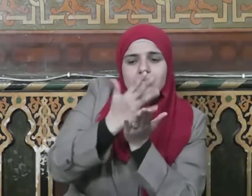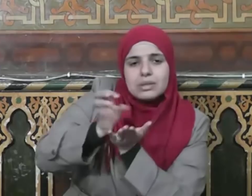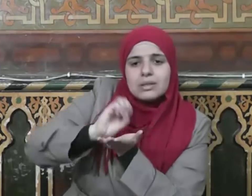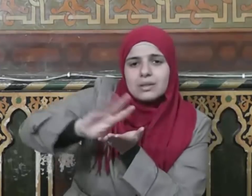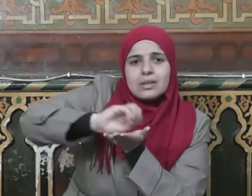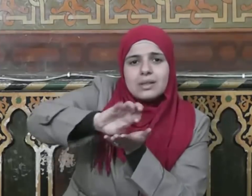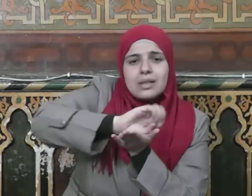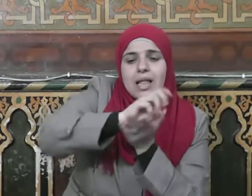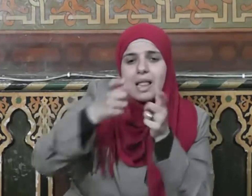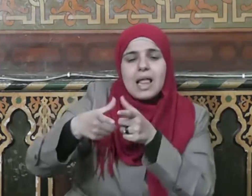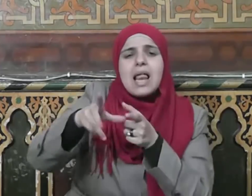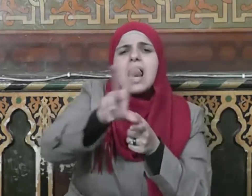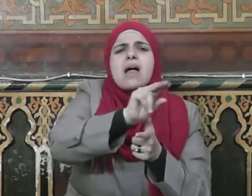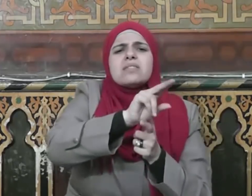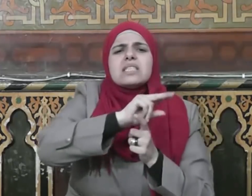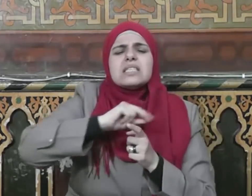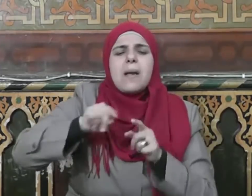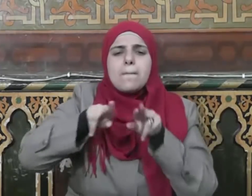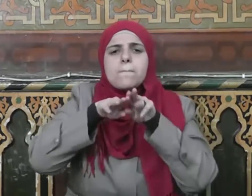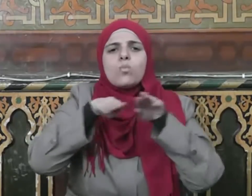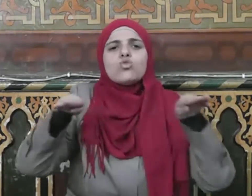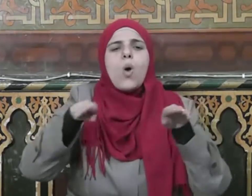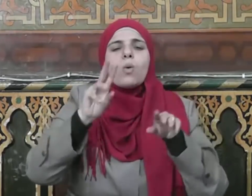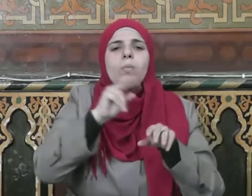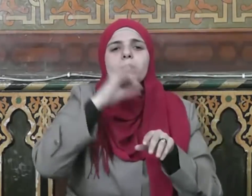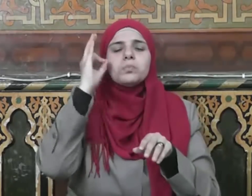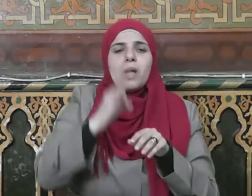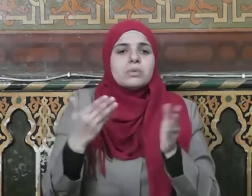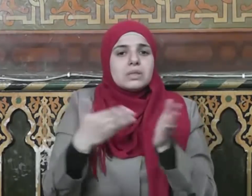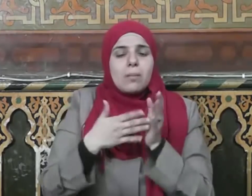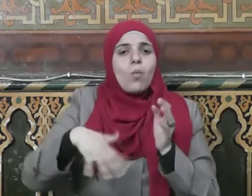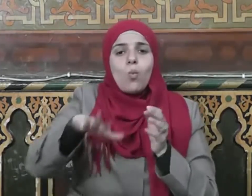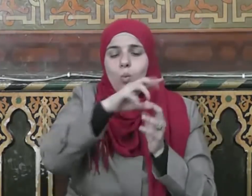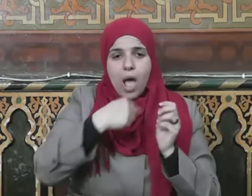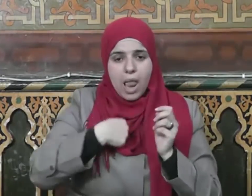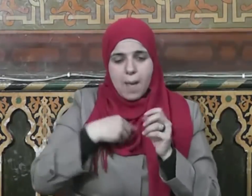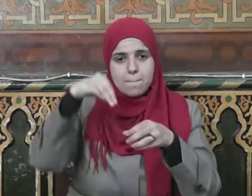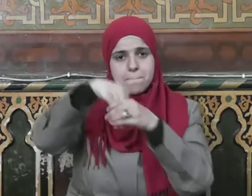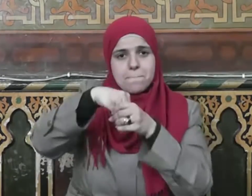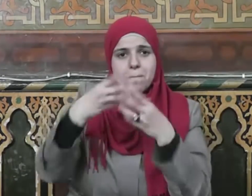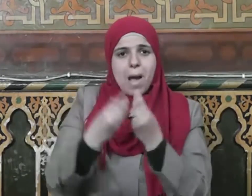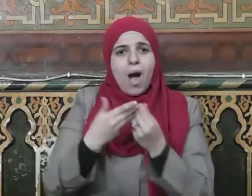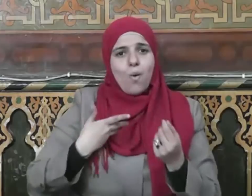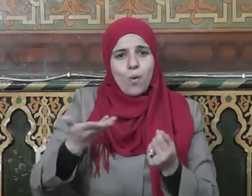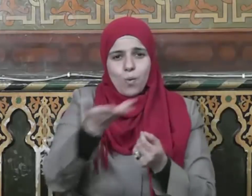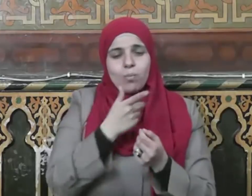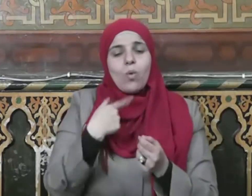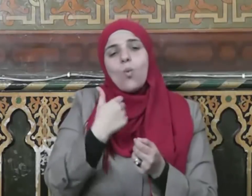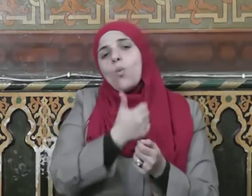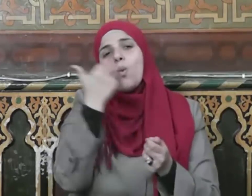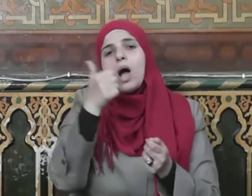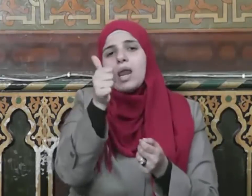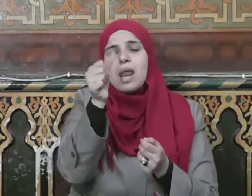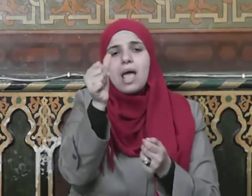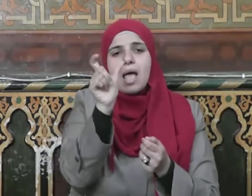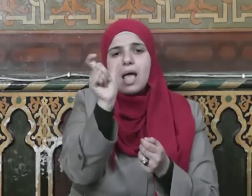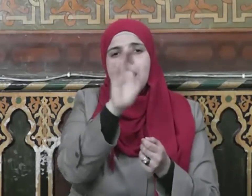إناء واحد بالسوية فهم مني وأنا منهم. وعن أنس بن مالك رضي الله عنه